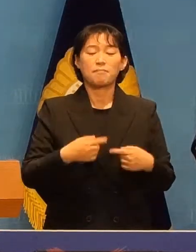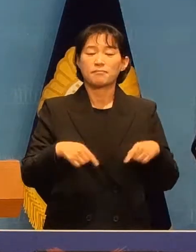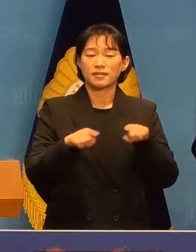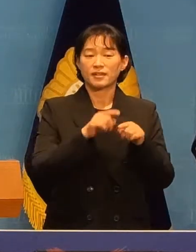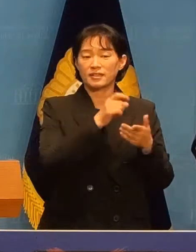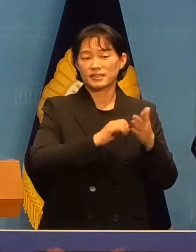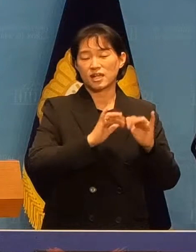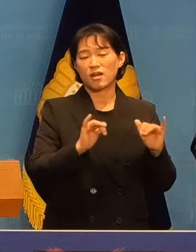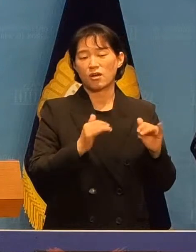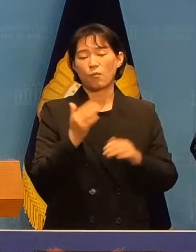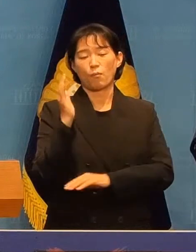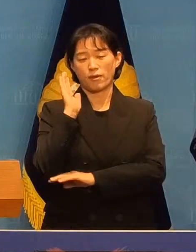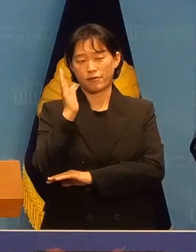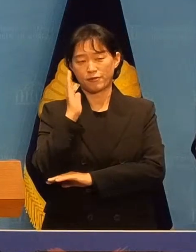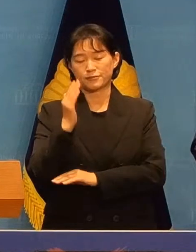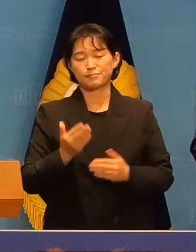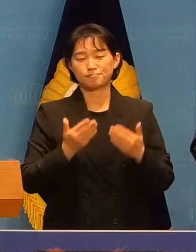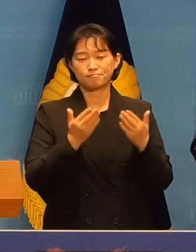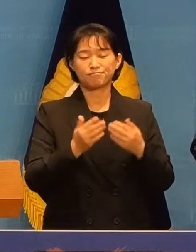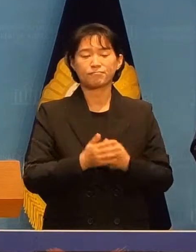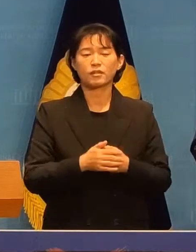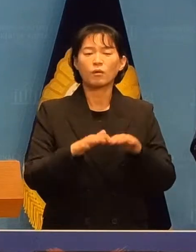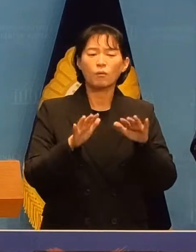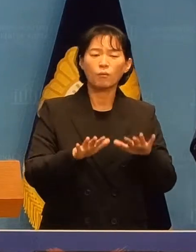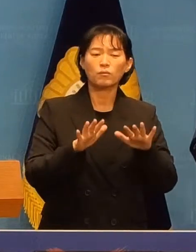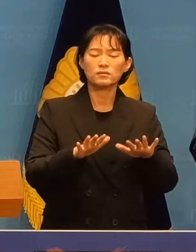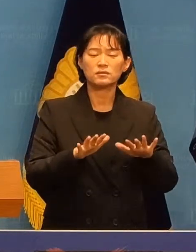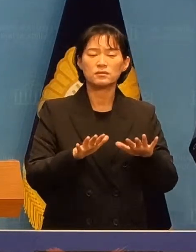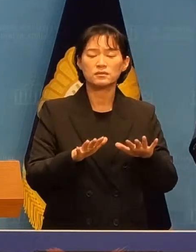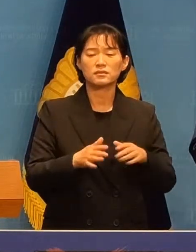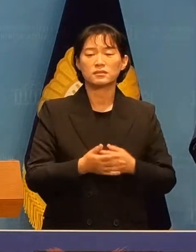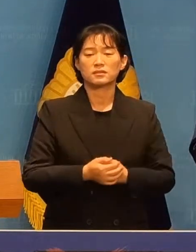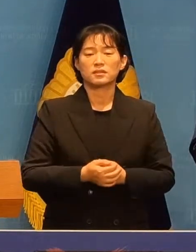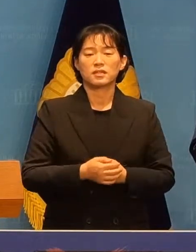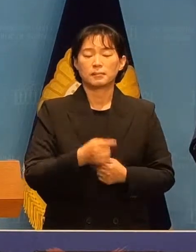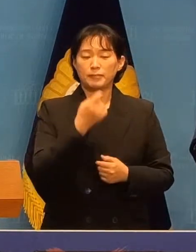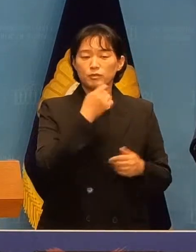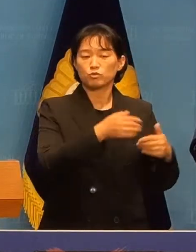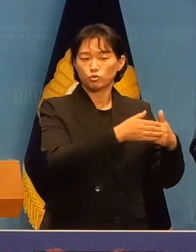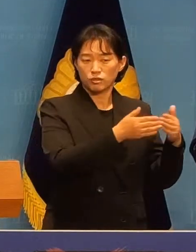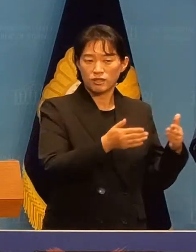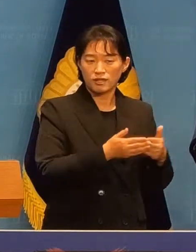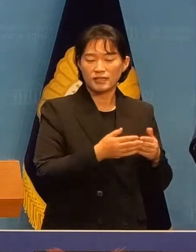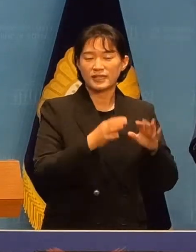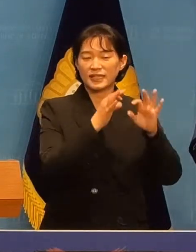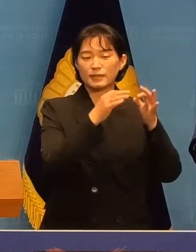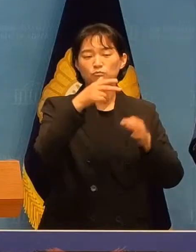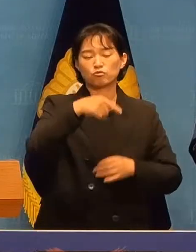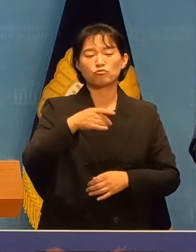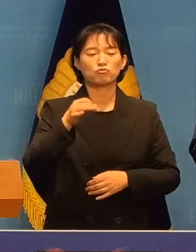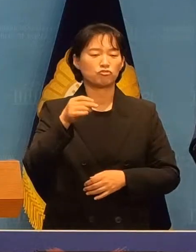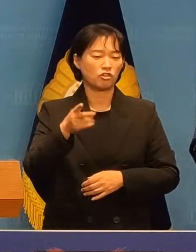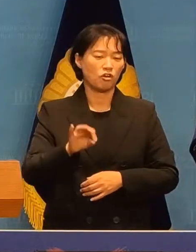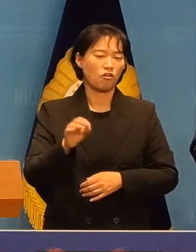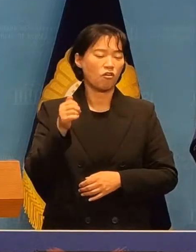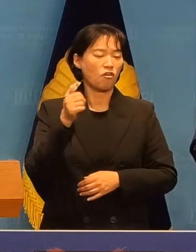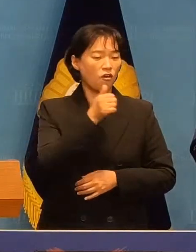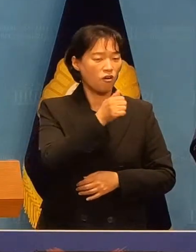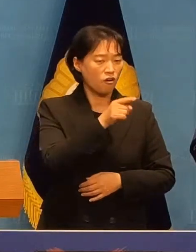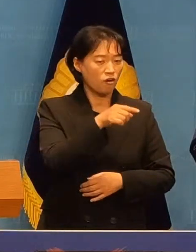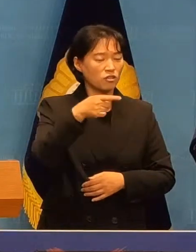공동기자회견 시작할 수 있도록 하겠습니다. 오늘 기자회견은 더불어민주당 김주영, 허성무,